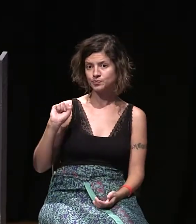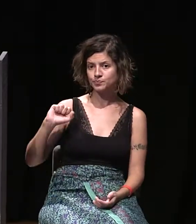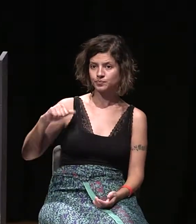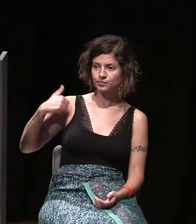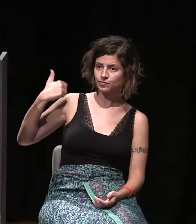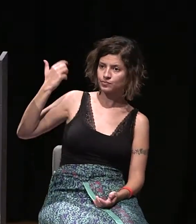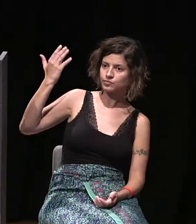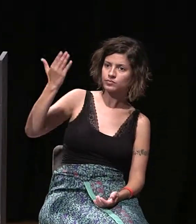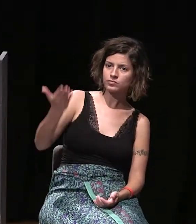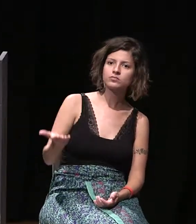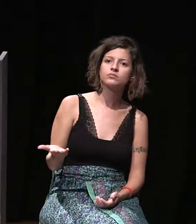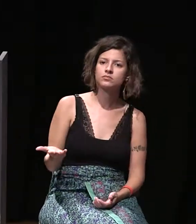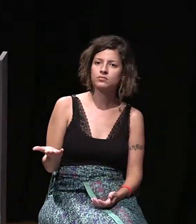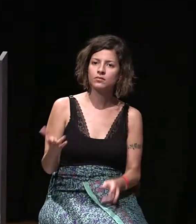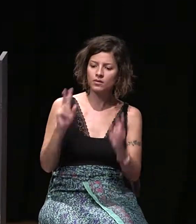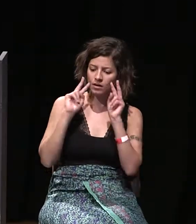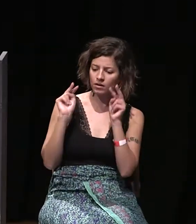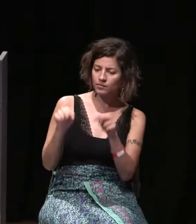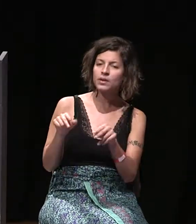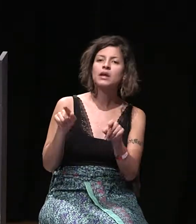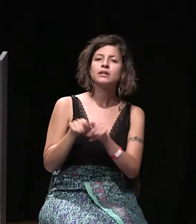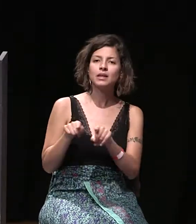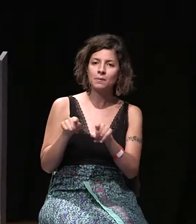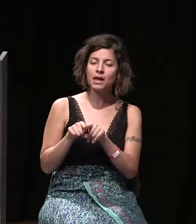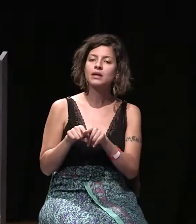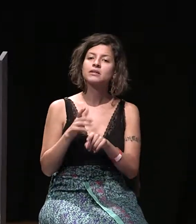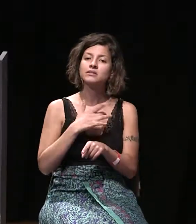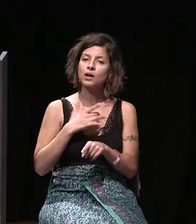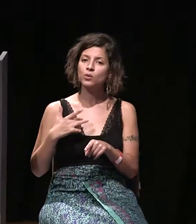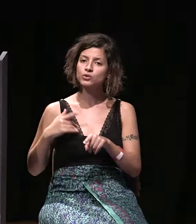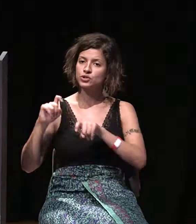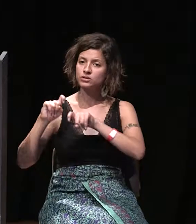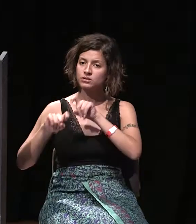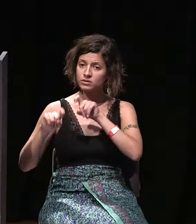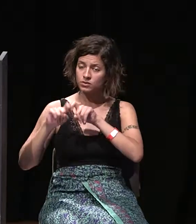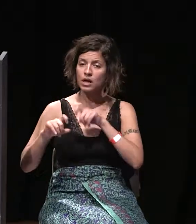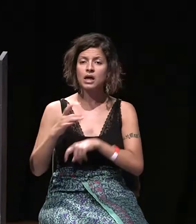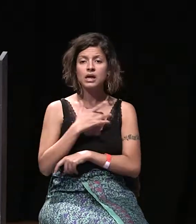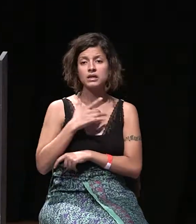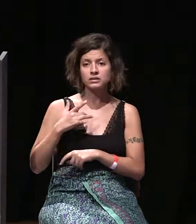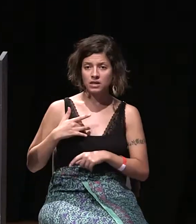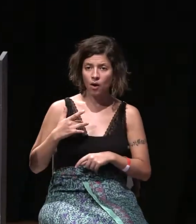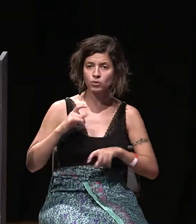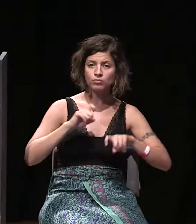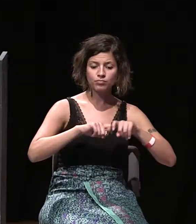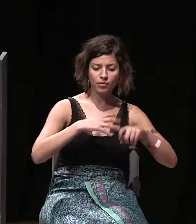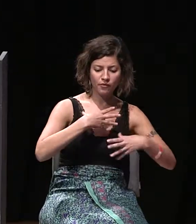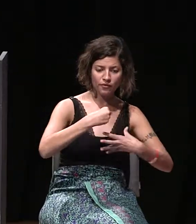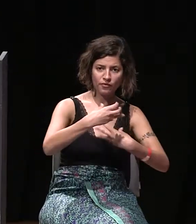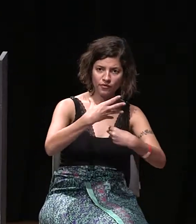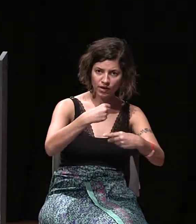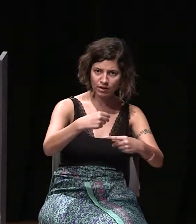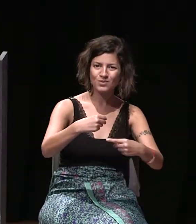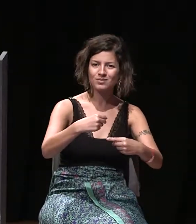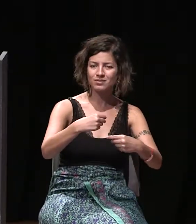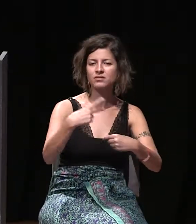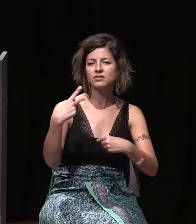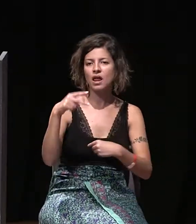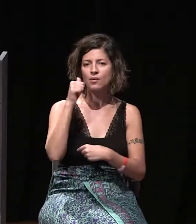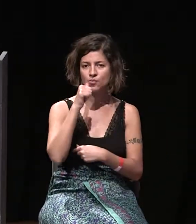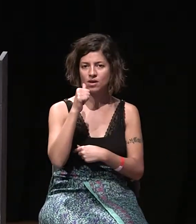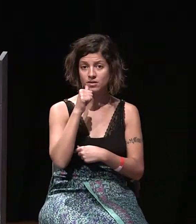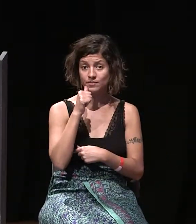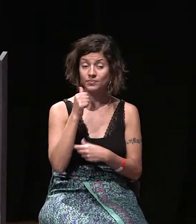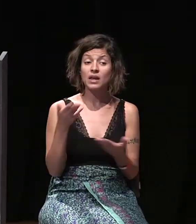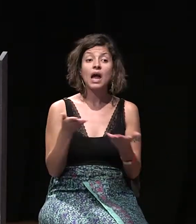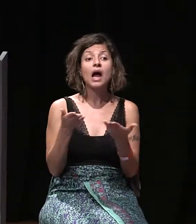mais ampliado à saúde sexual e saúde reprodutiva das mulheres. Então, é bastante inovador, mas as parteiras estão passando por um